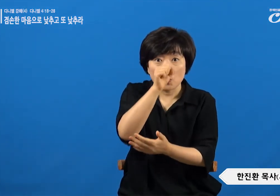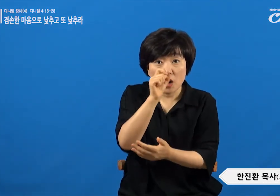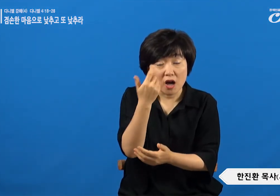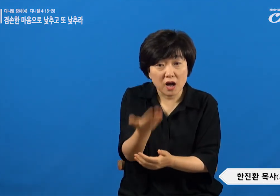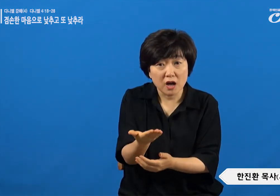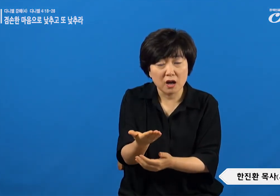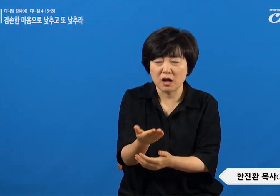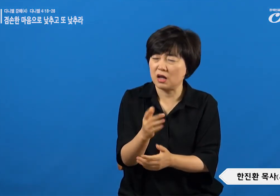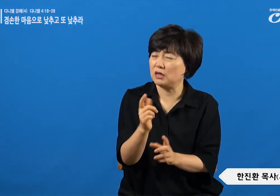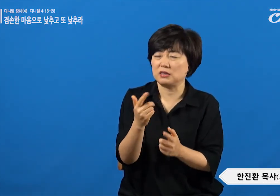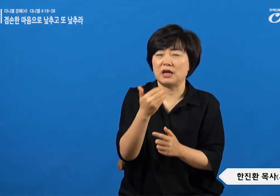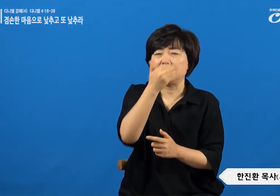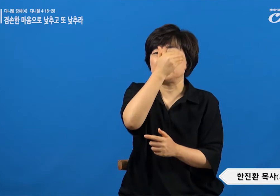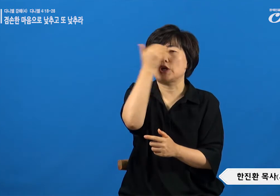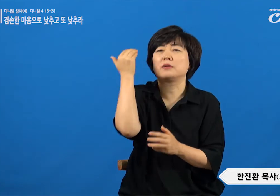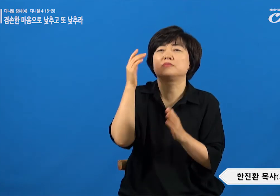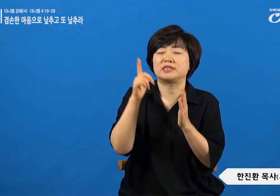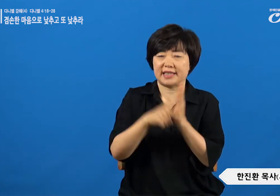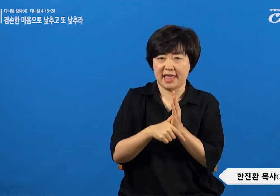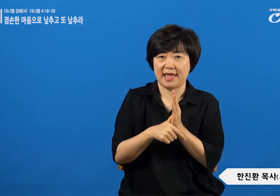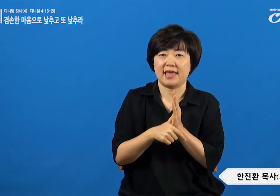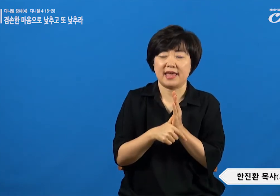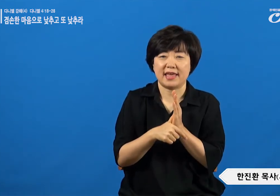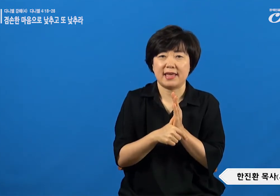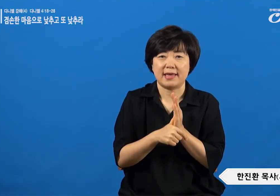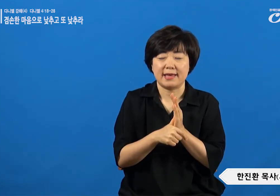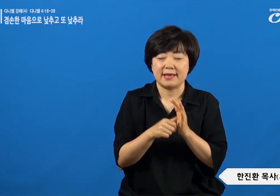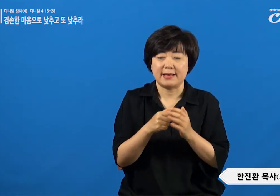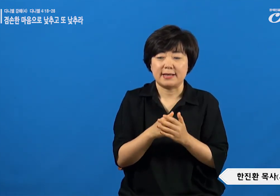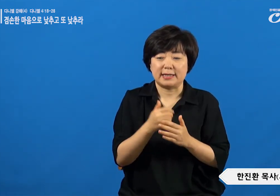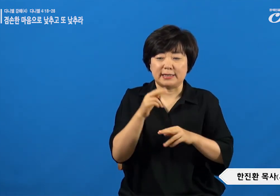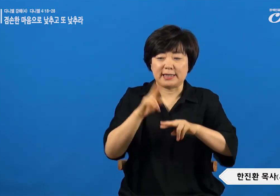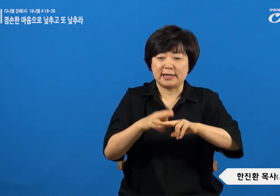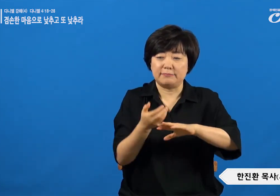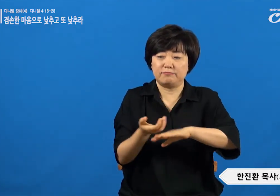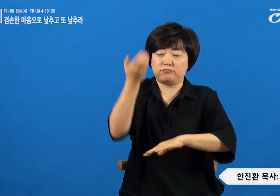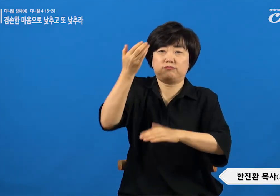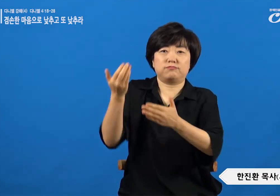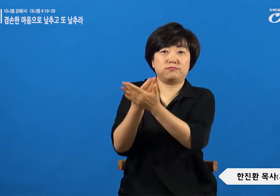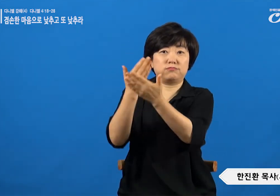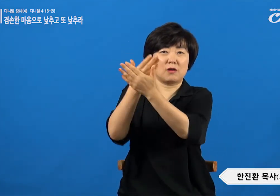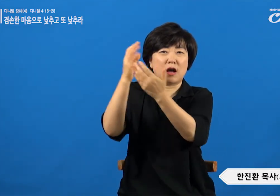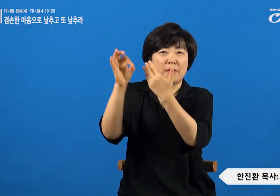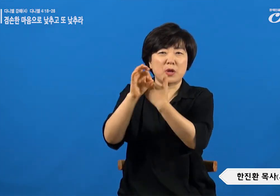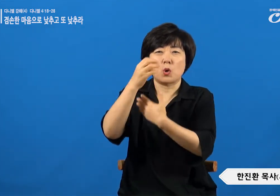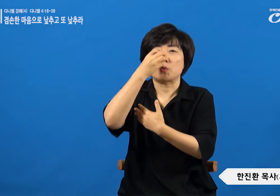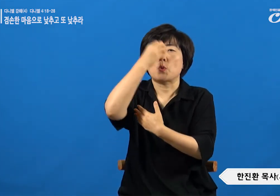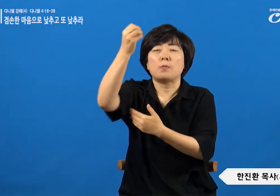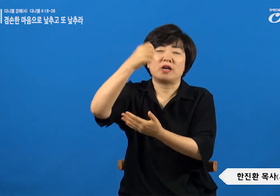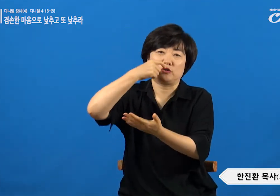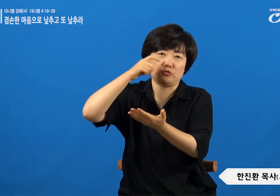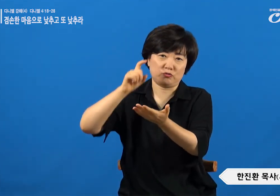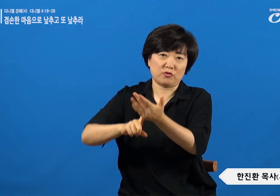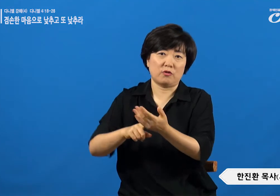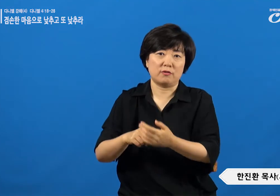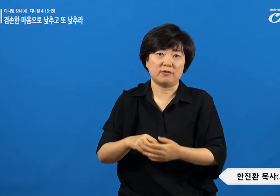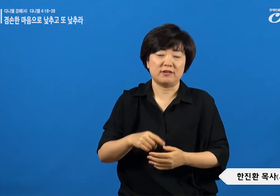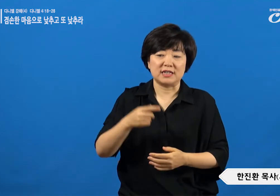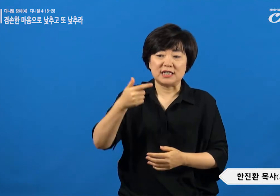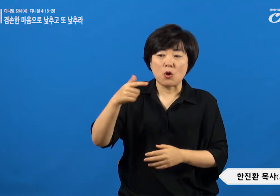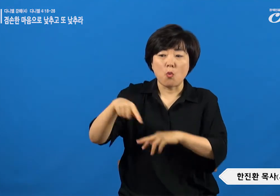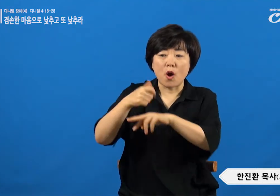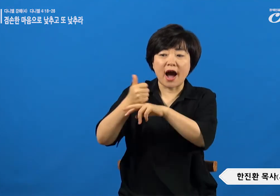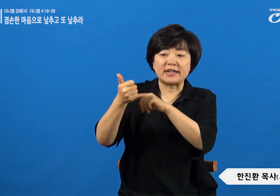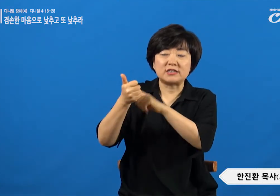사람이 너무 젊은 나이에 출세하면 교만해지기 쉽습니다. 느부갓네살처럼 내가